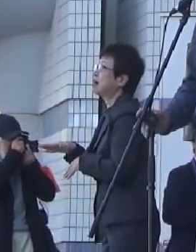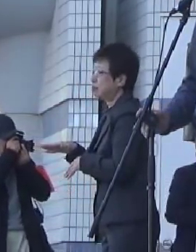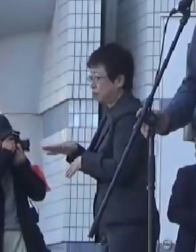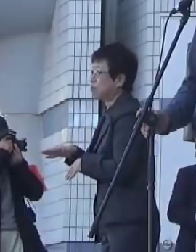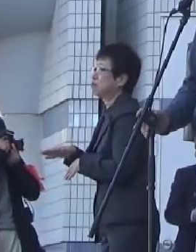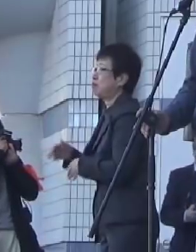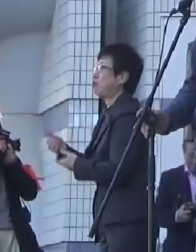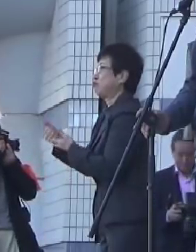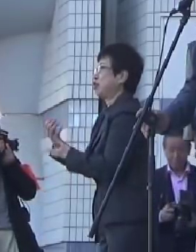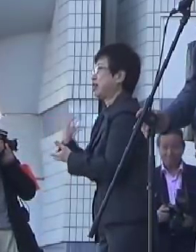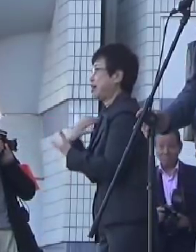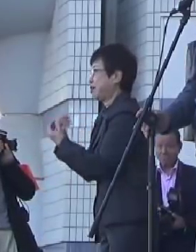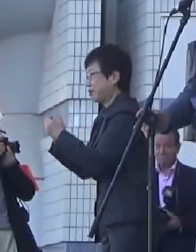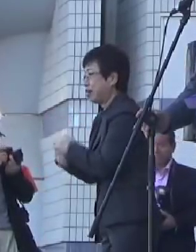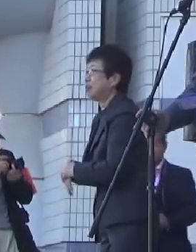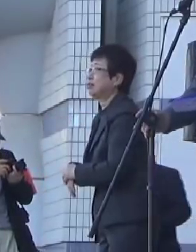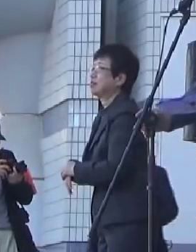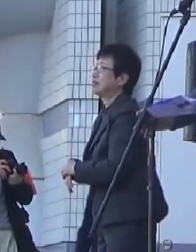か。